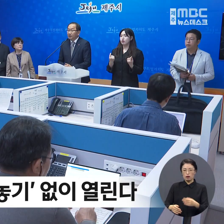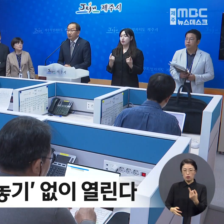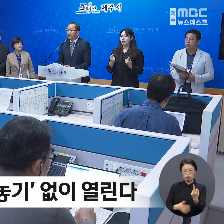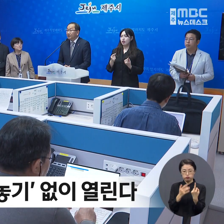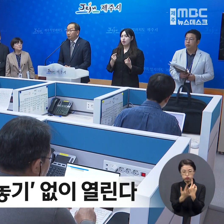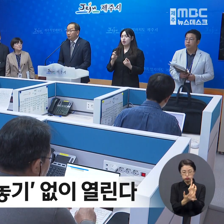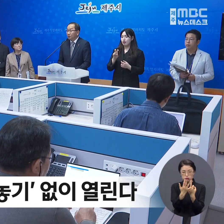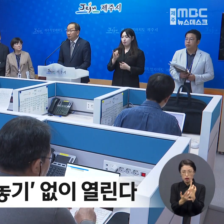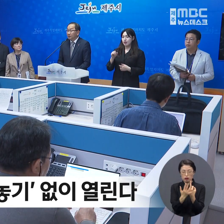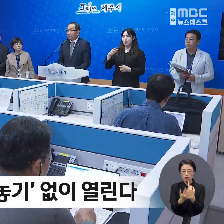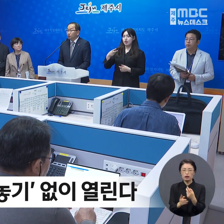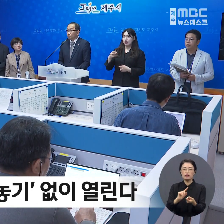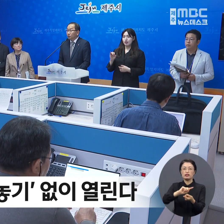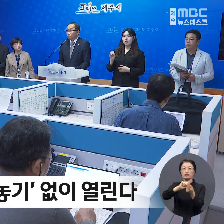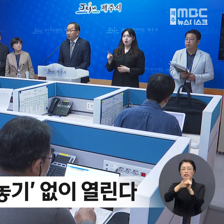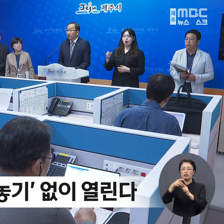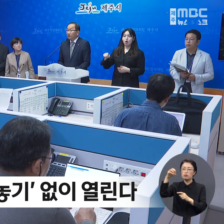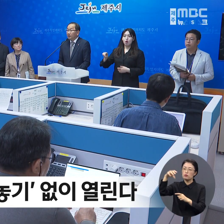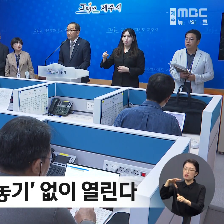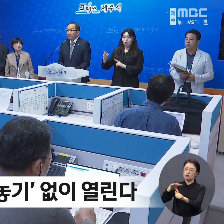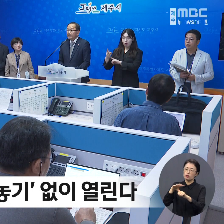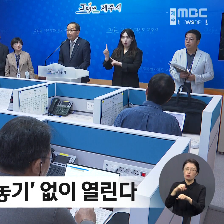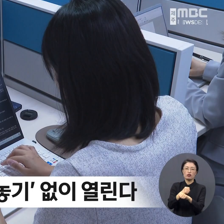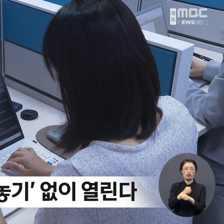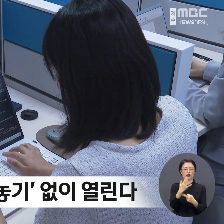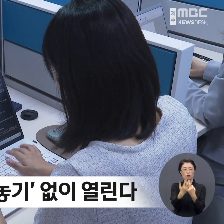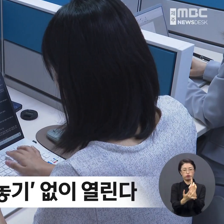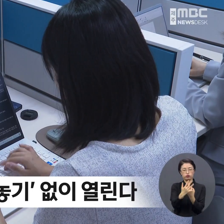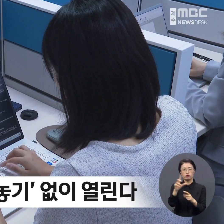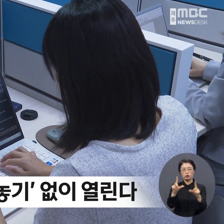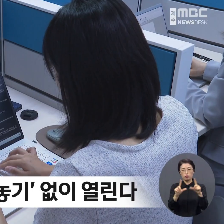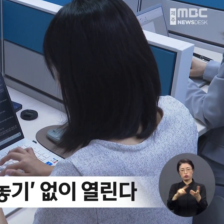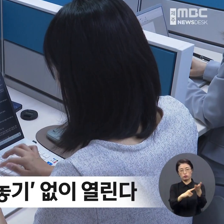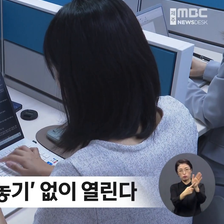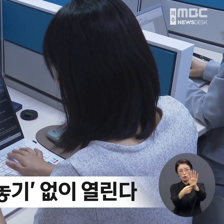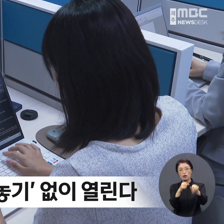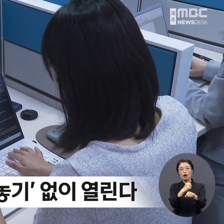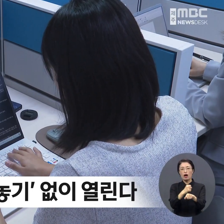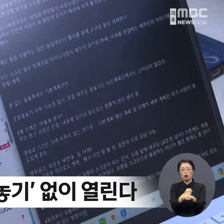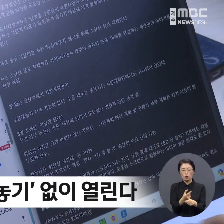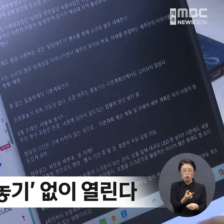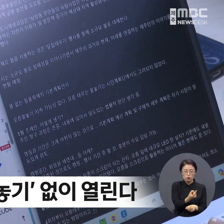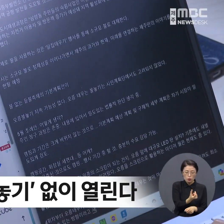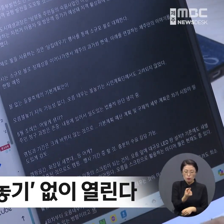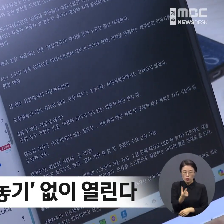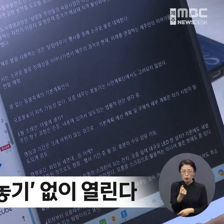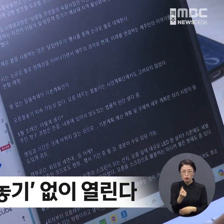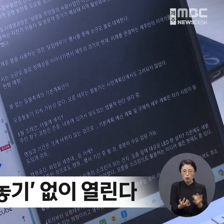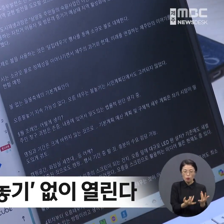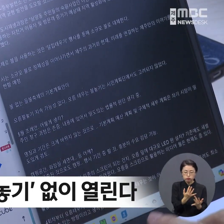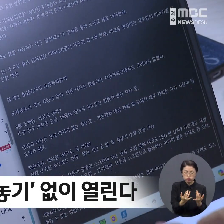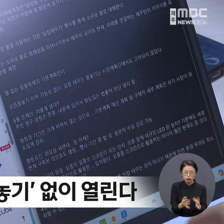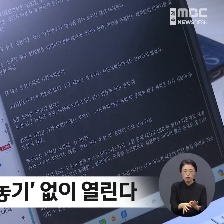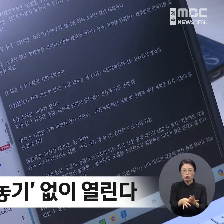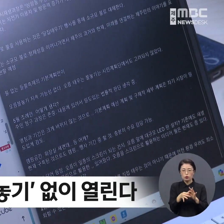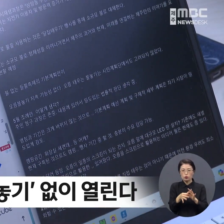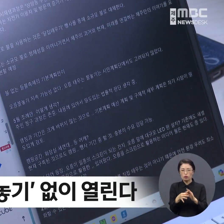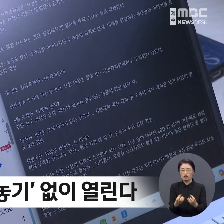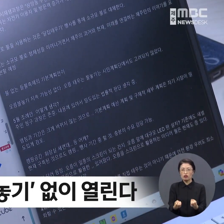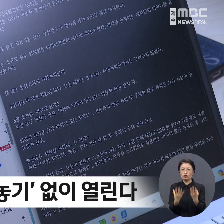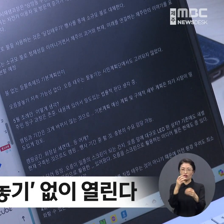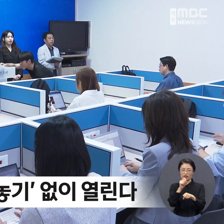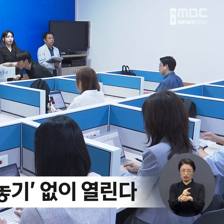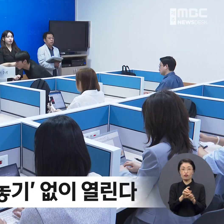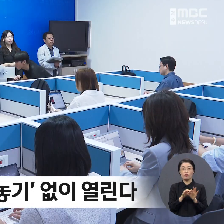빛과 조명으로 새별 오름 블록키를 형상화하고 소규모 달집 태우기를 통해 축제의 정체성을